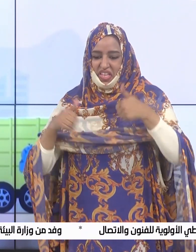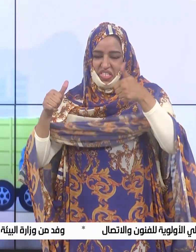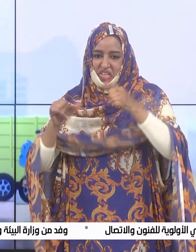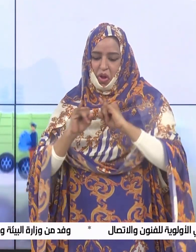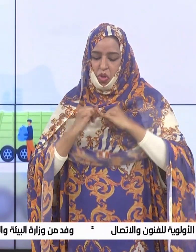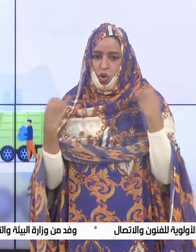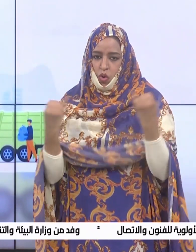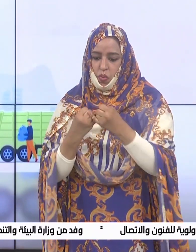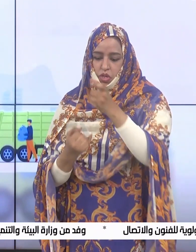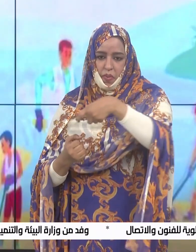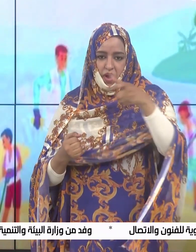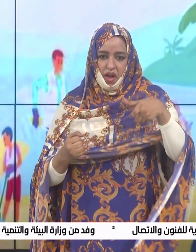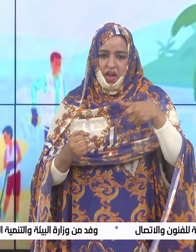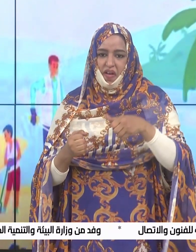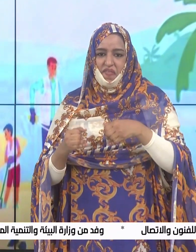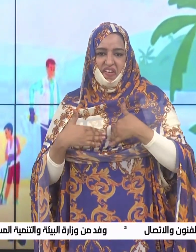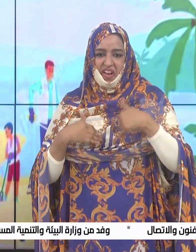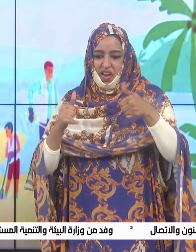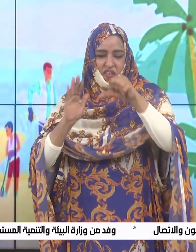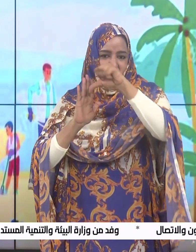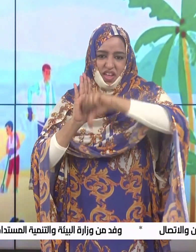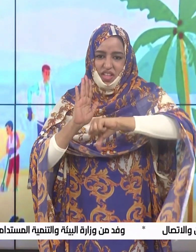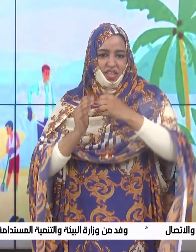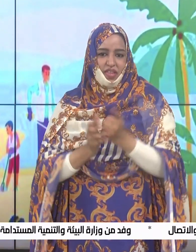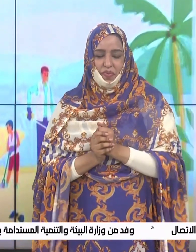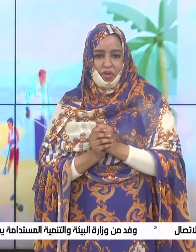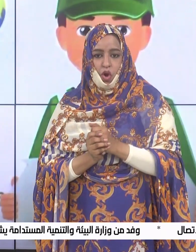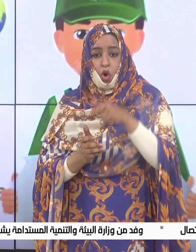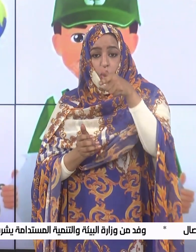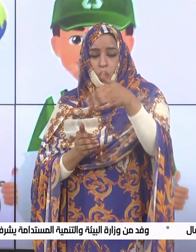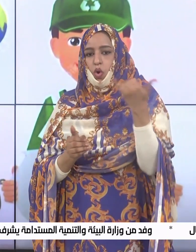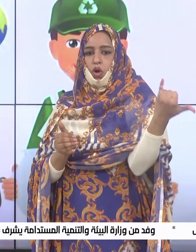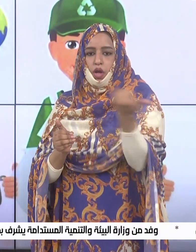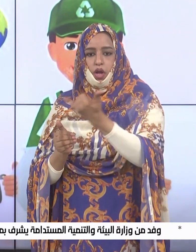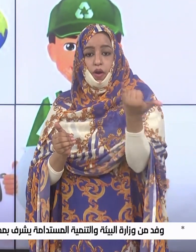الأمور المحافظة على صحة المجتمع وأفراده.